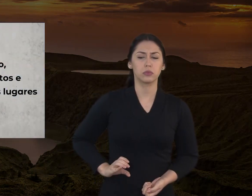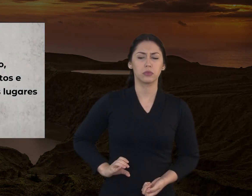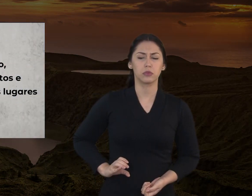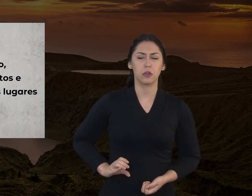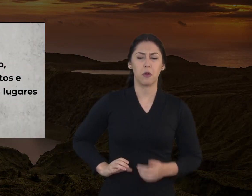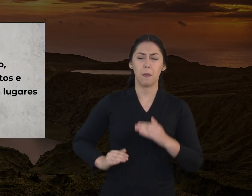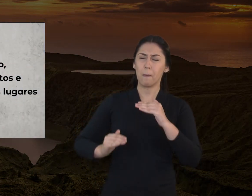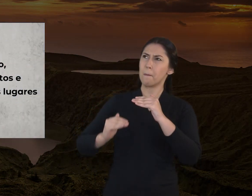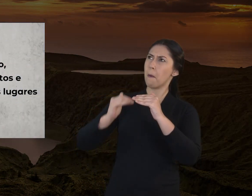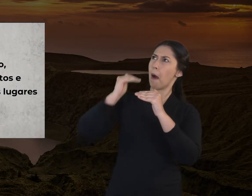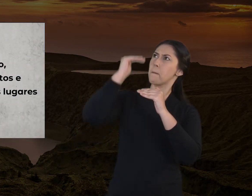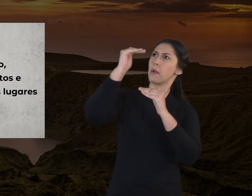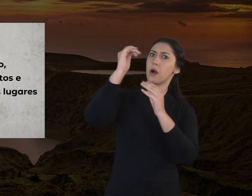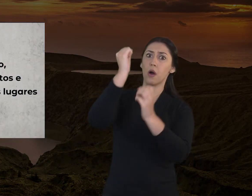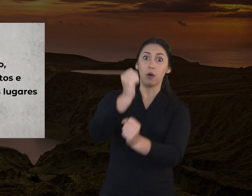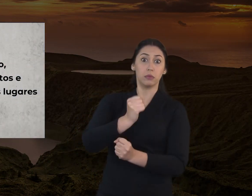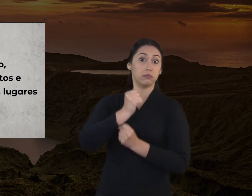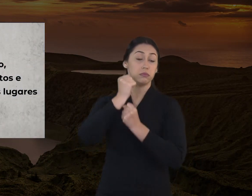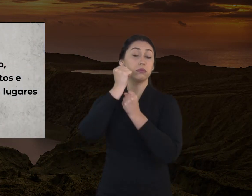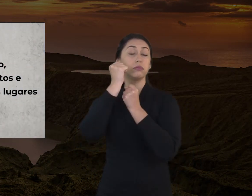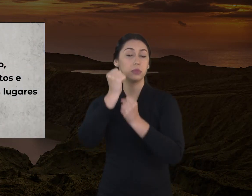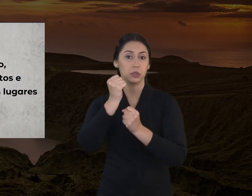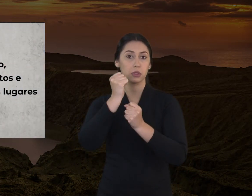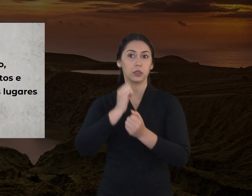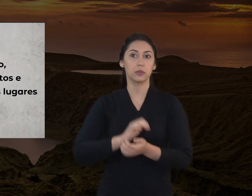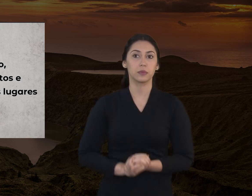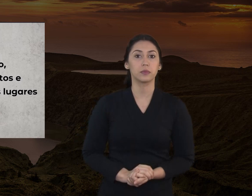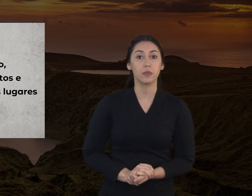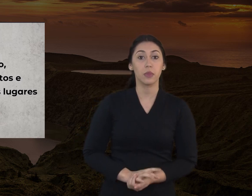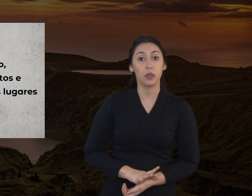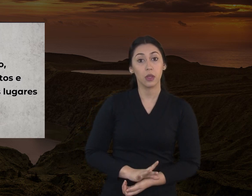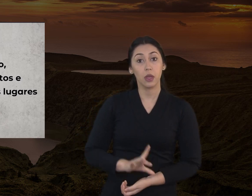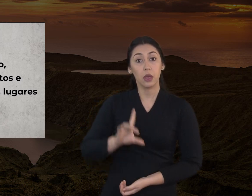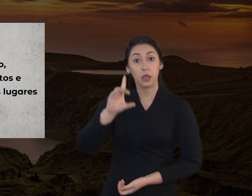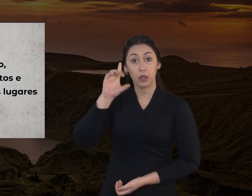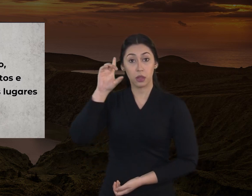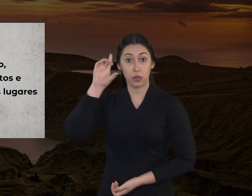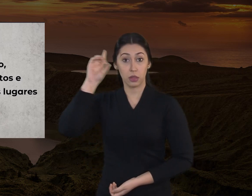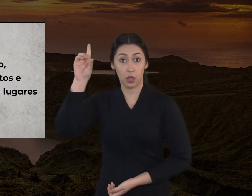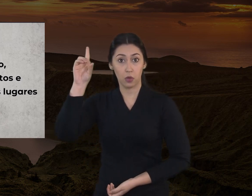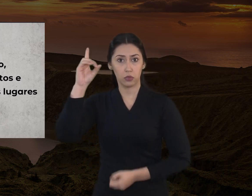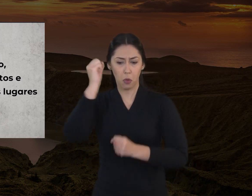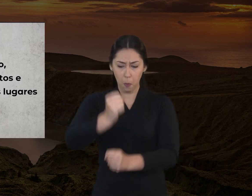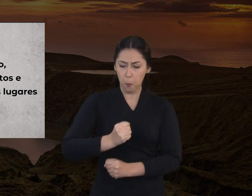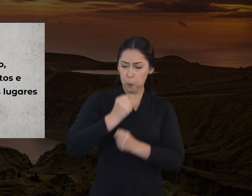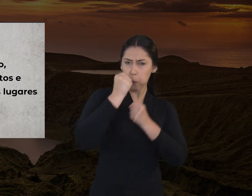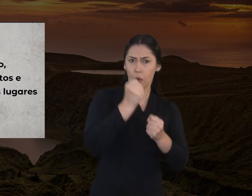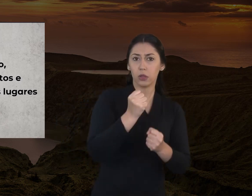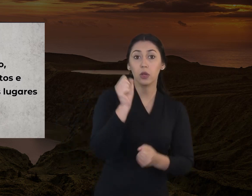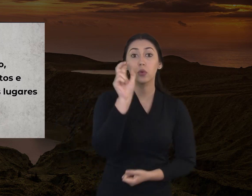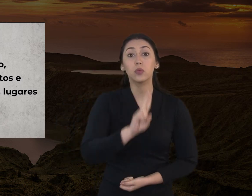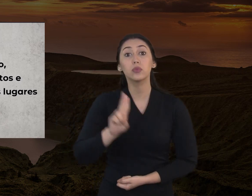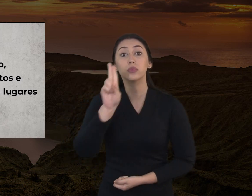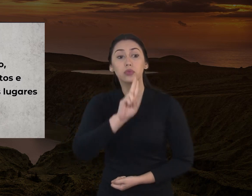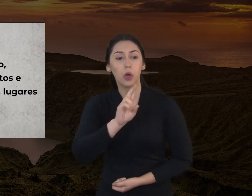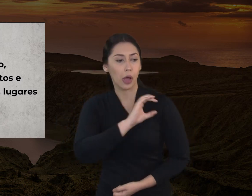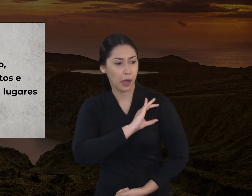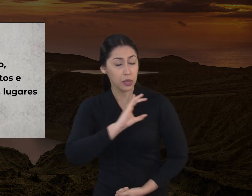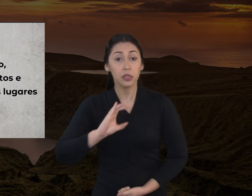suprema grandeza do poder de Deus. Deus fez exercer esse poder em Cristo,